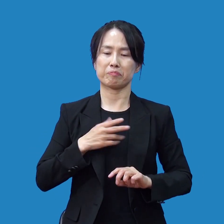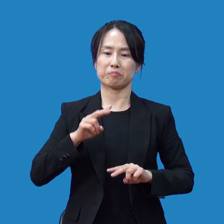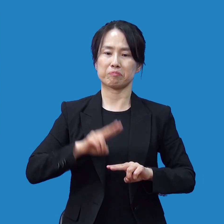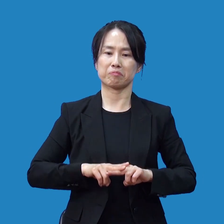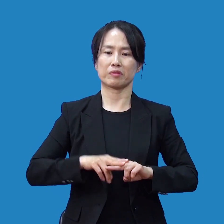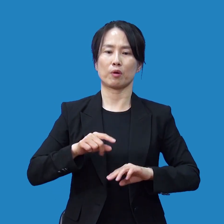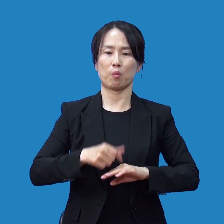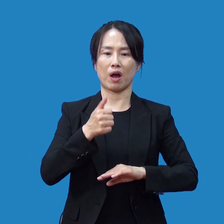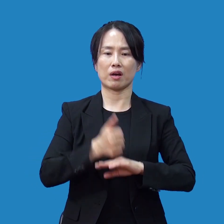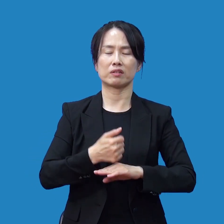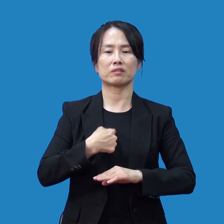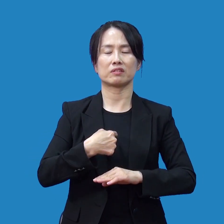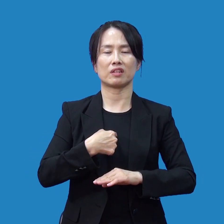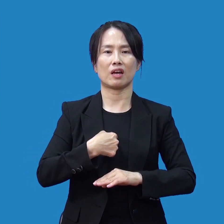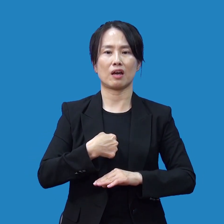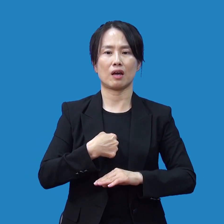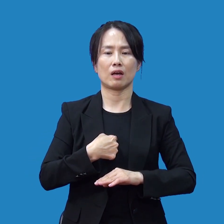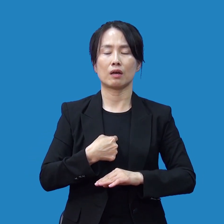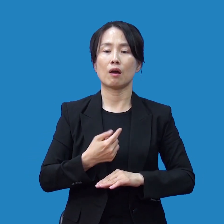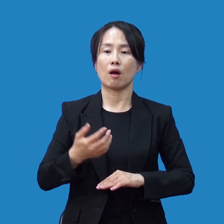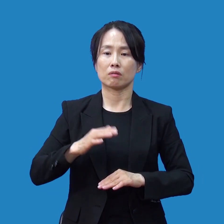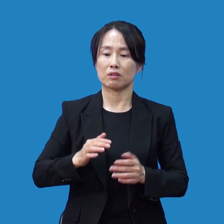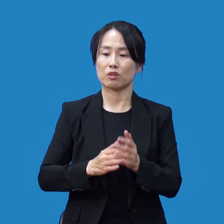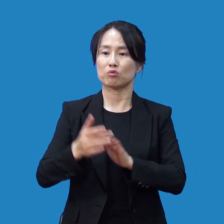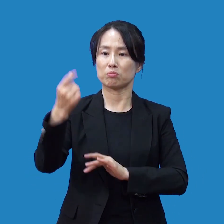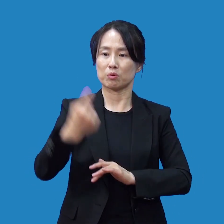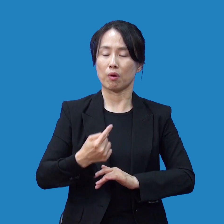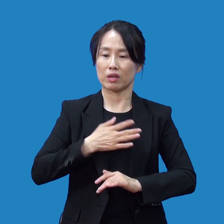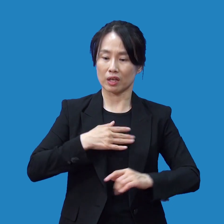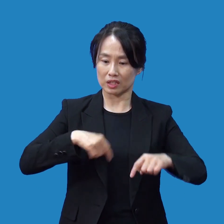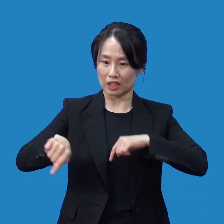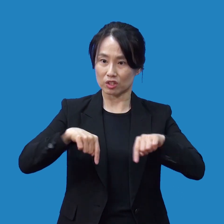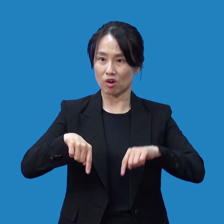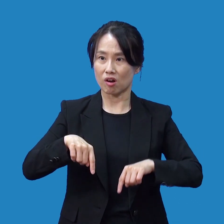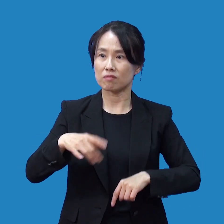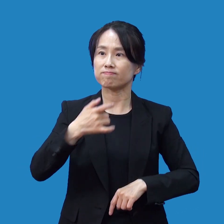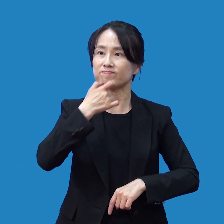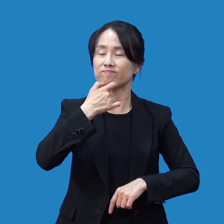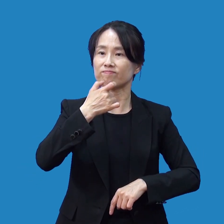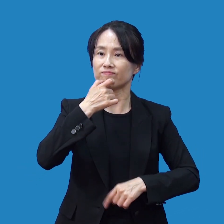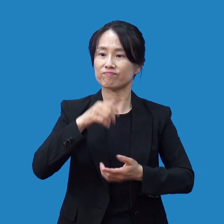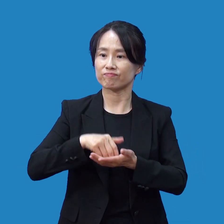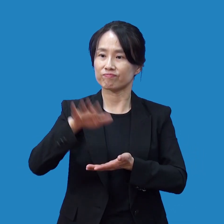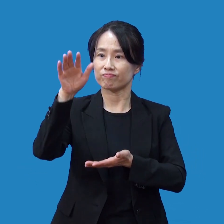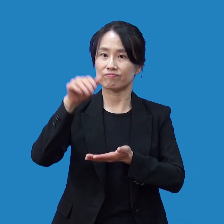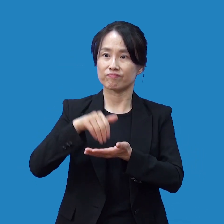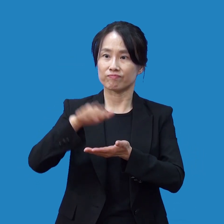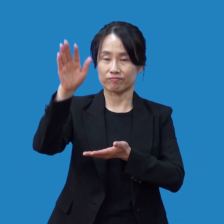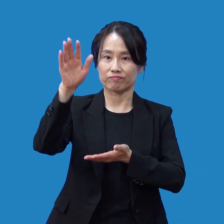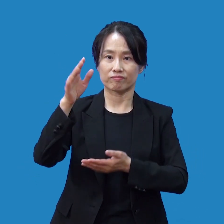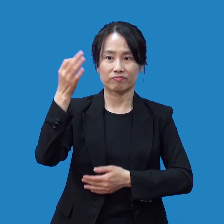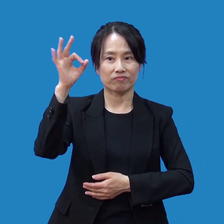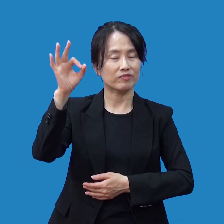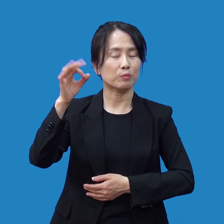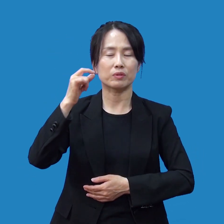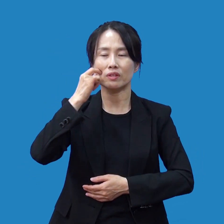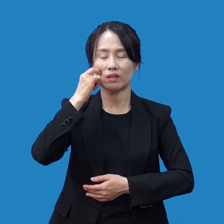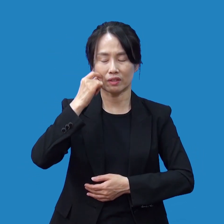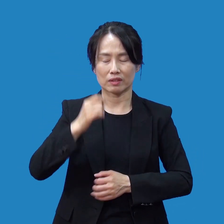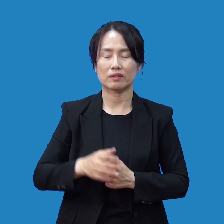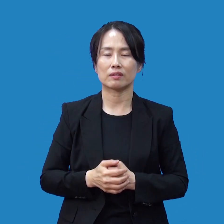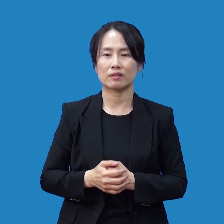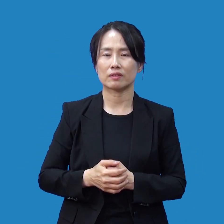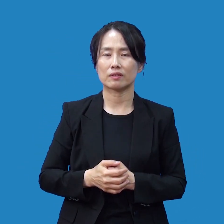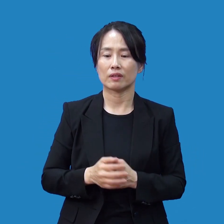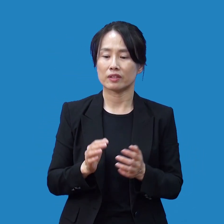나를 복종시켜야 하는데 그게 싫다는 겁니다. 그래서 예수님을 주권자로 인정하느니 그냥